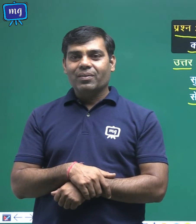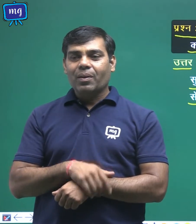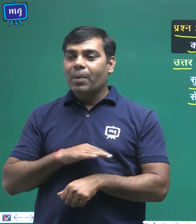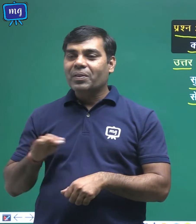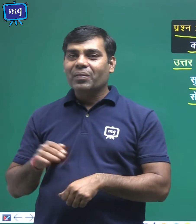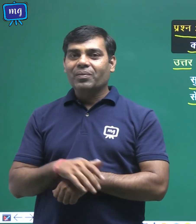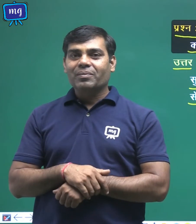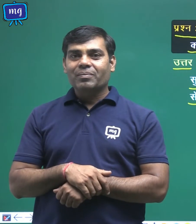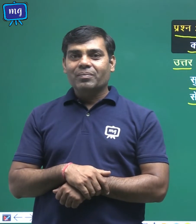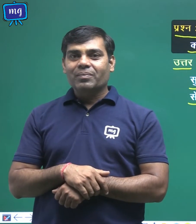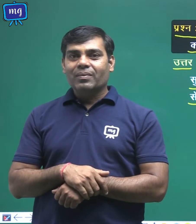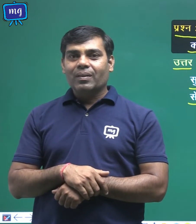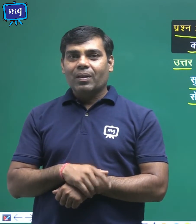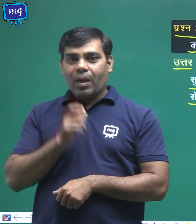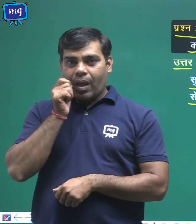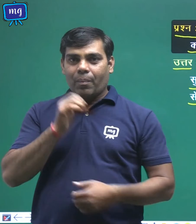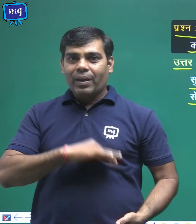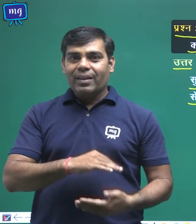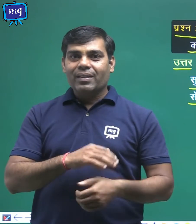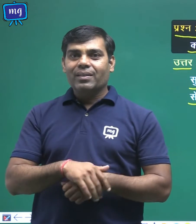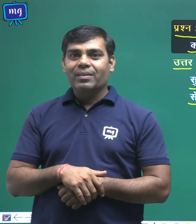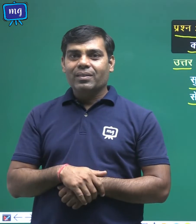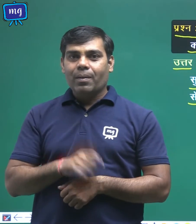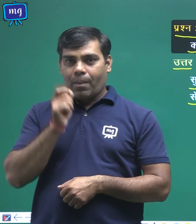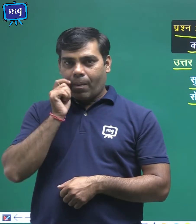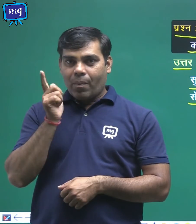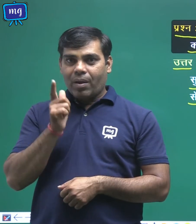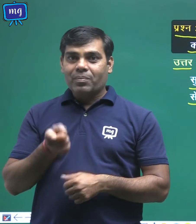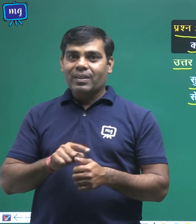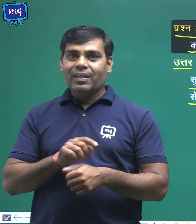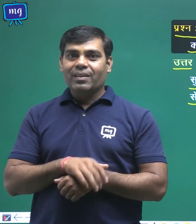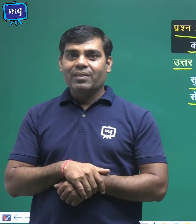बच्चों, बेटा बाप से